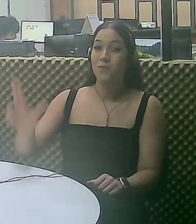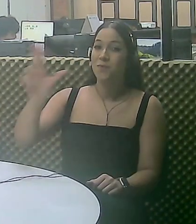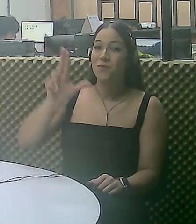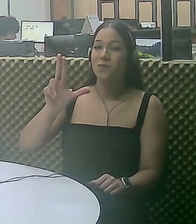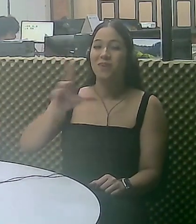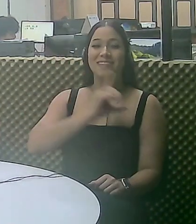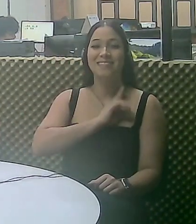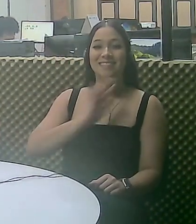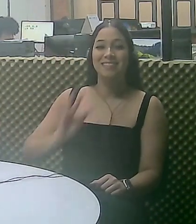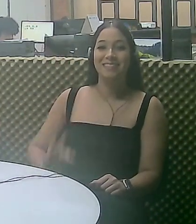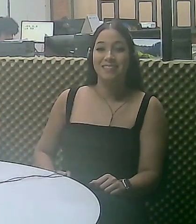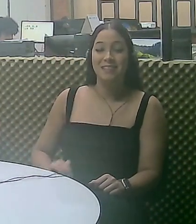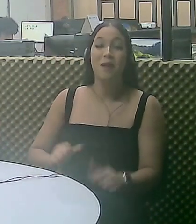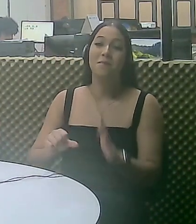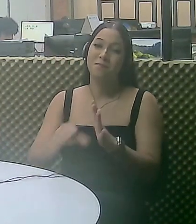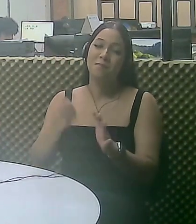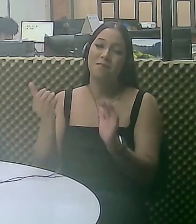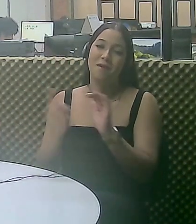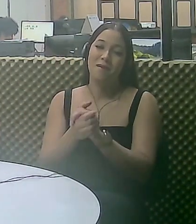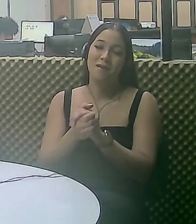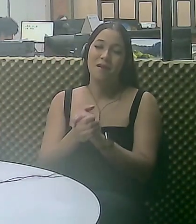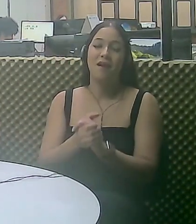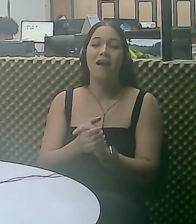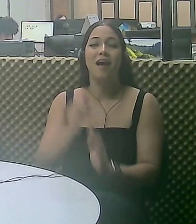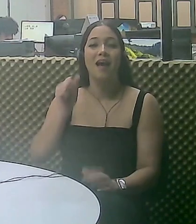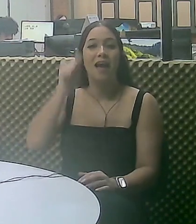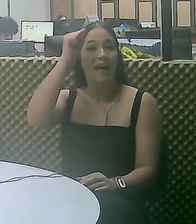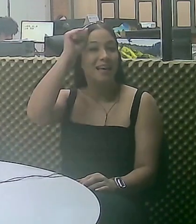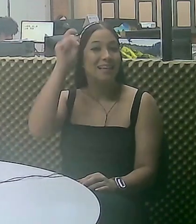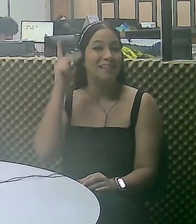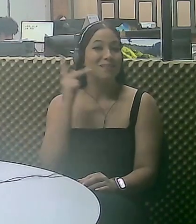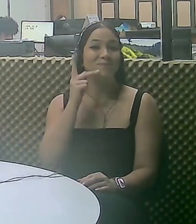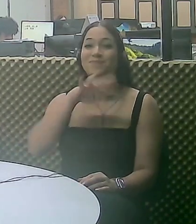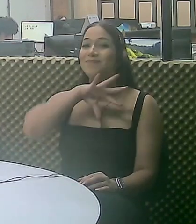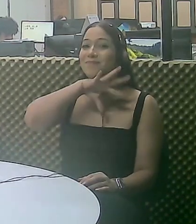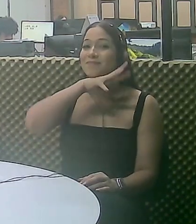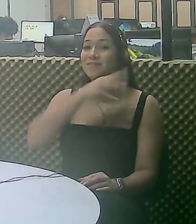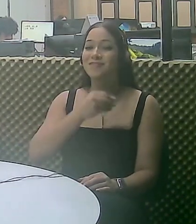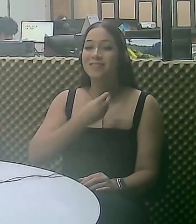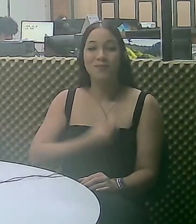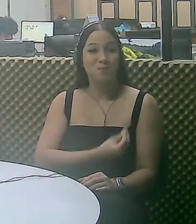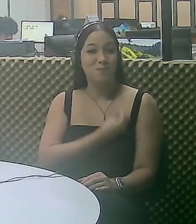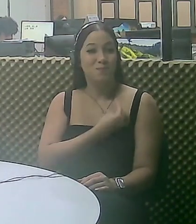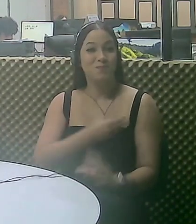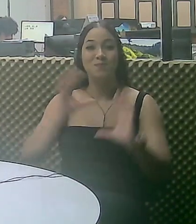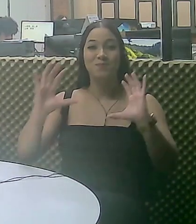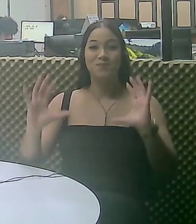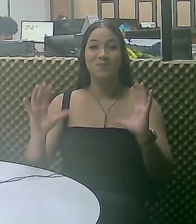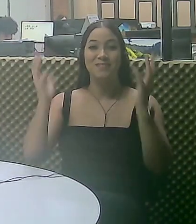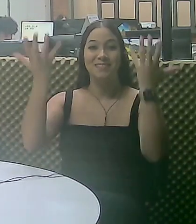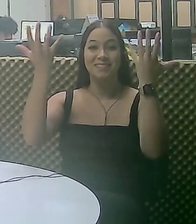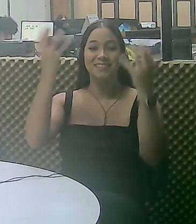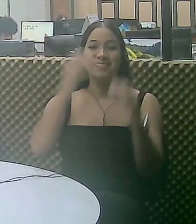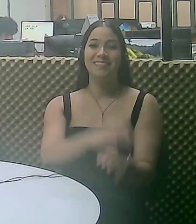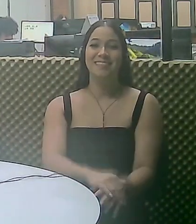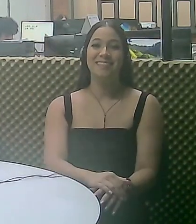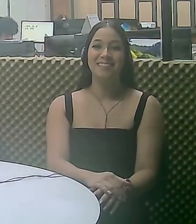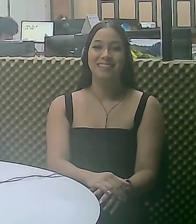a deputada federal e primeira-dama Ana Paula Junqueira Leão esteve presente na cerimônia.